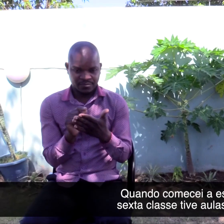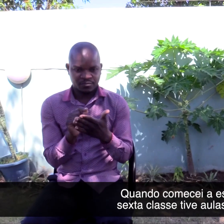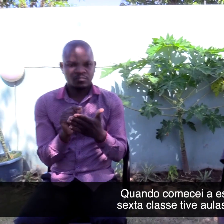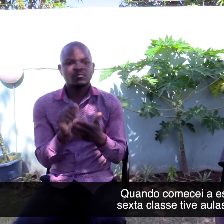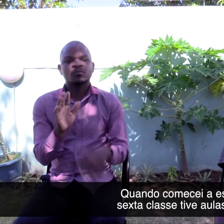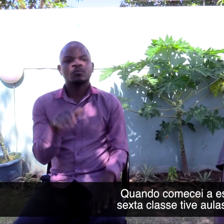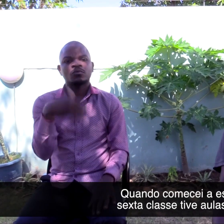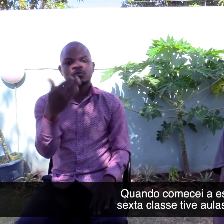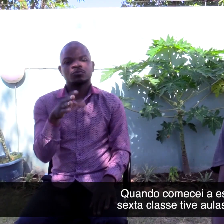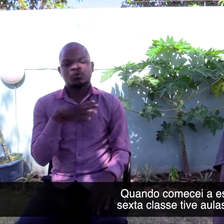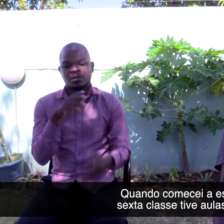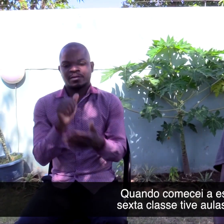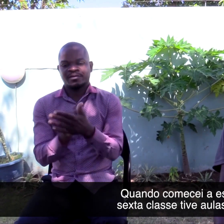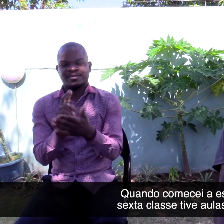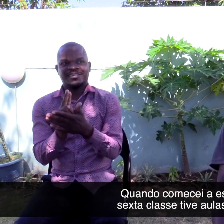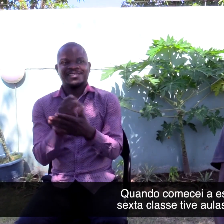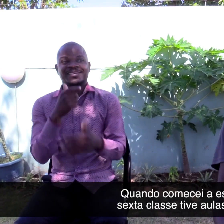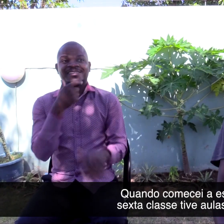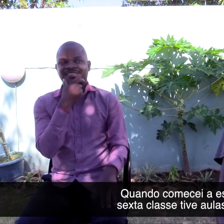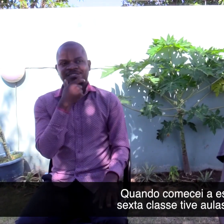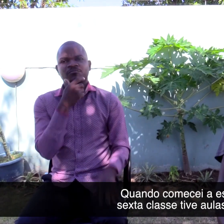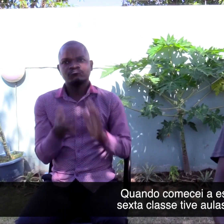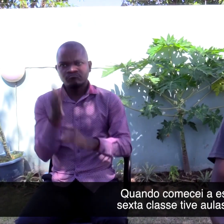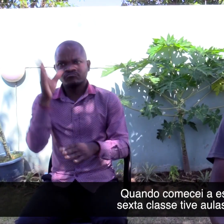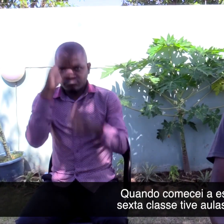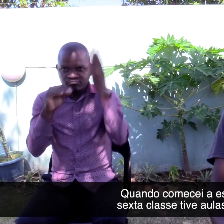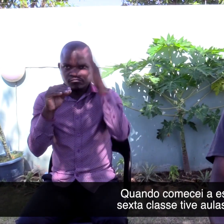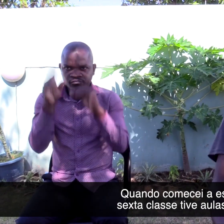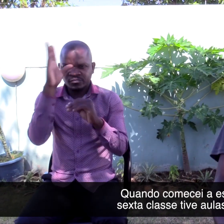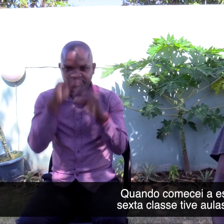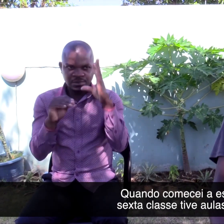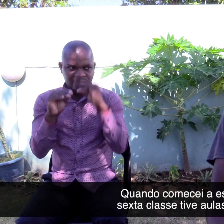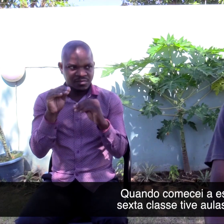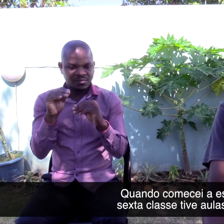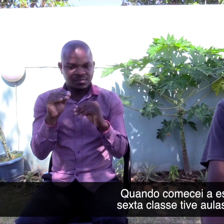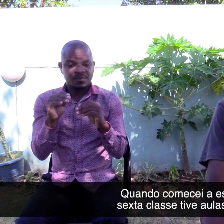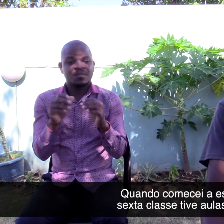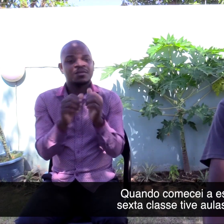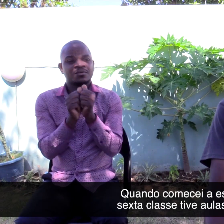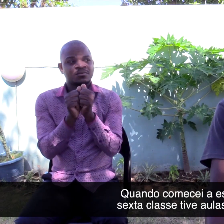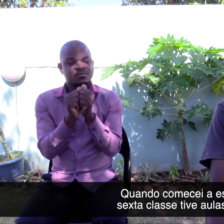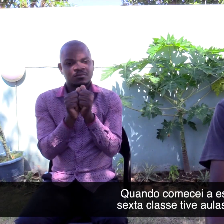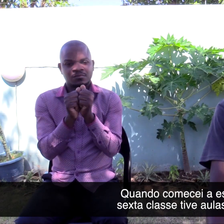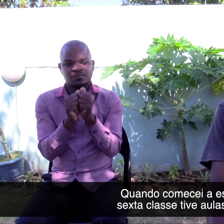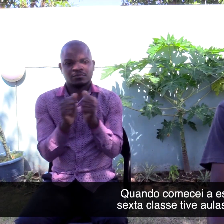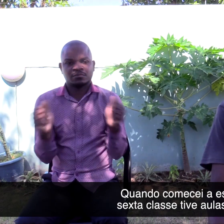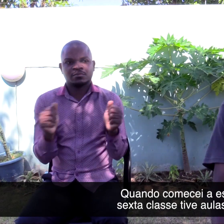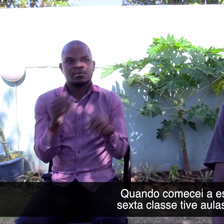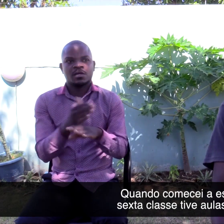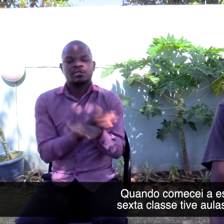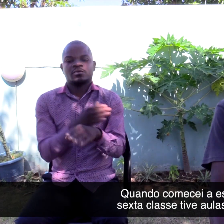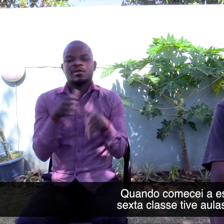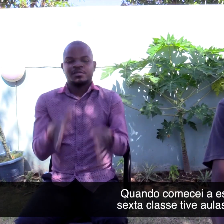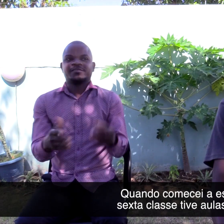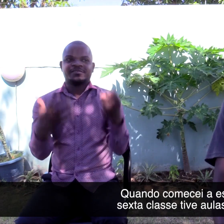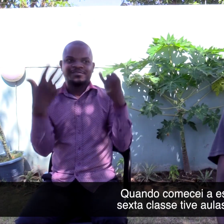eu vi uma aula de inglês e eu estava a fazer a sexta classe.